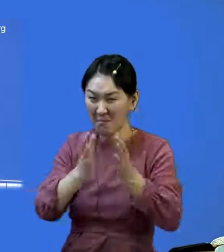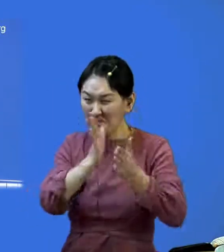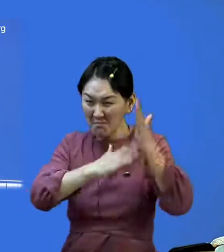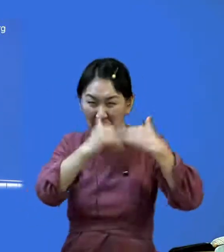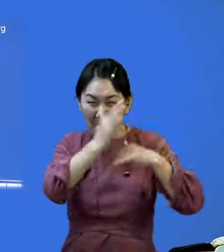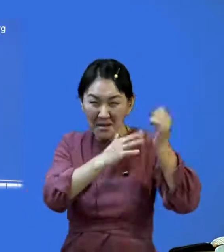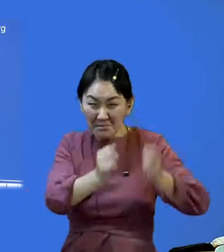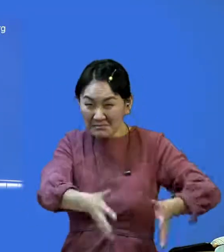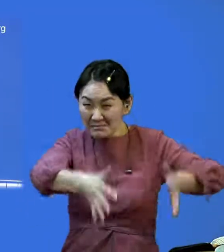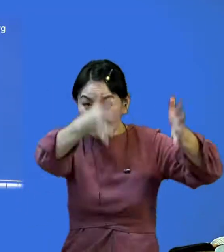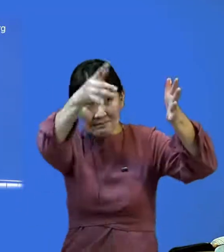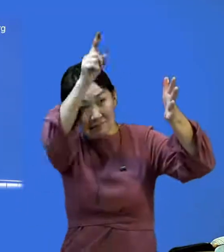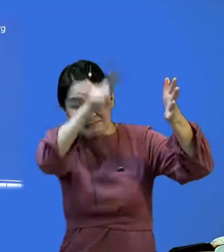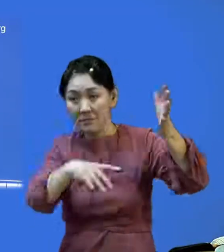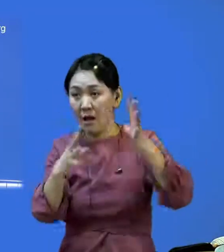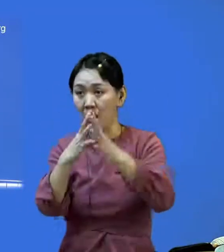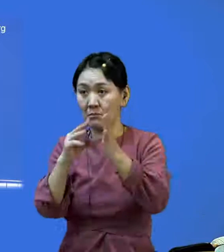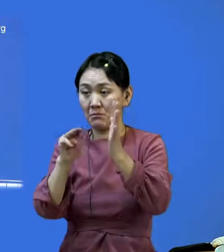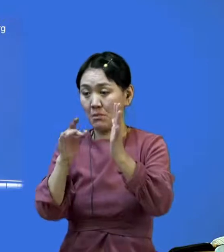барихад 10 тэрбум ба.